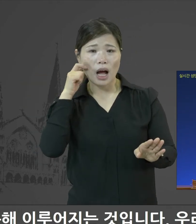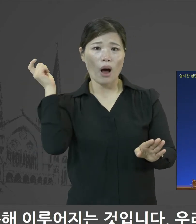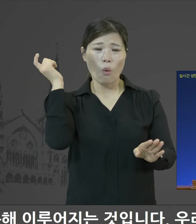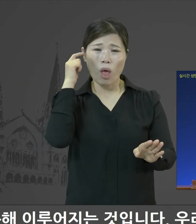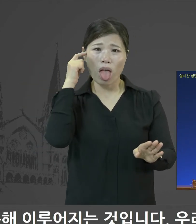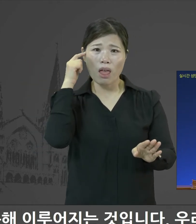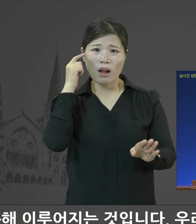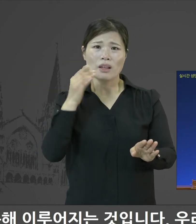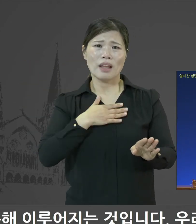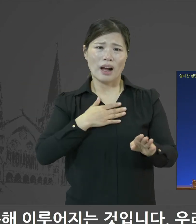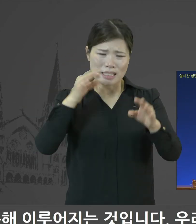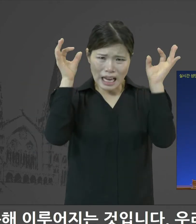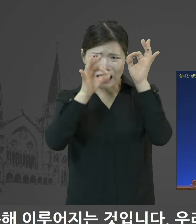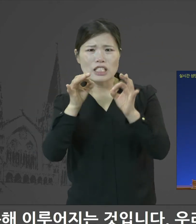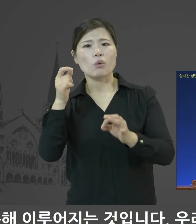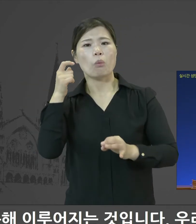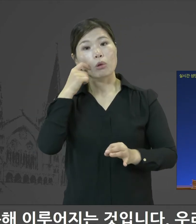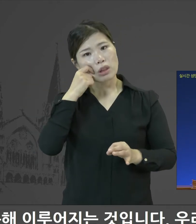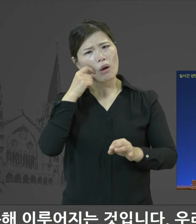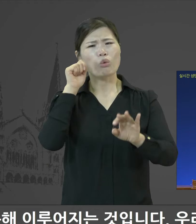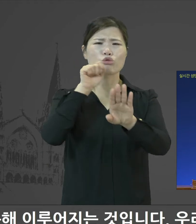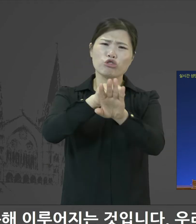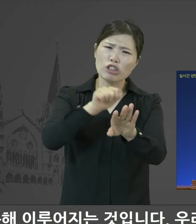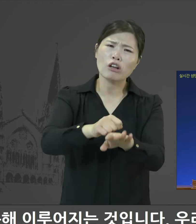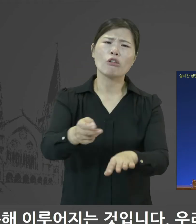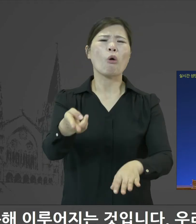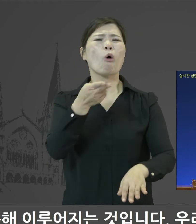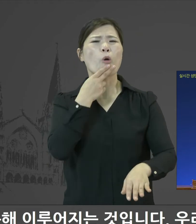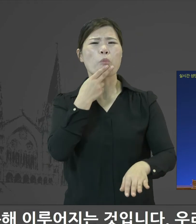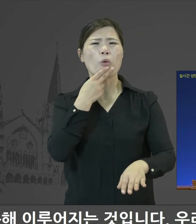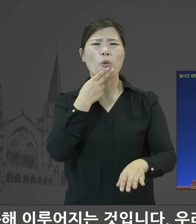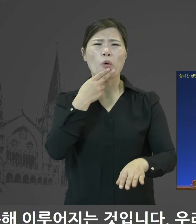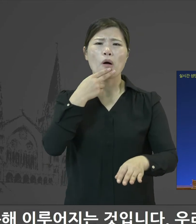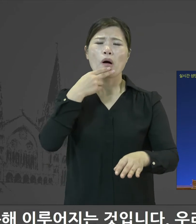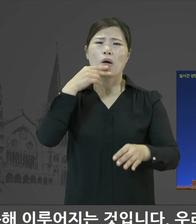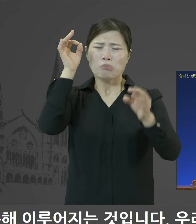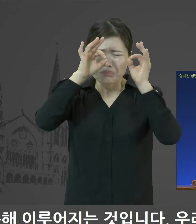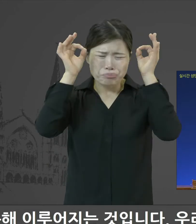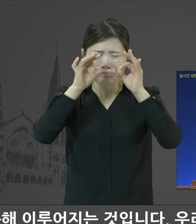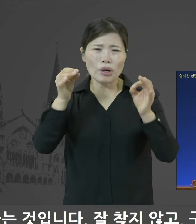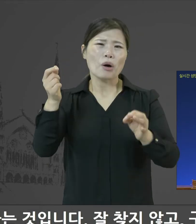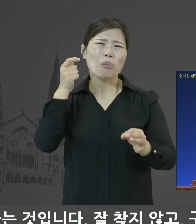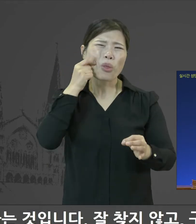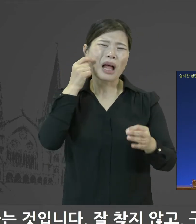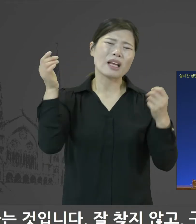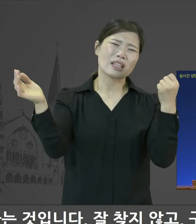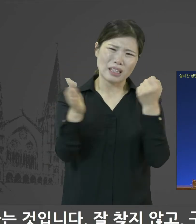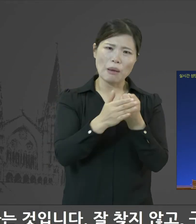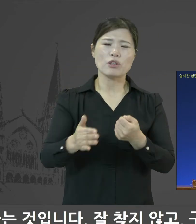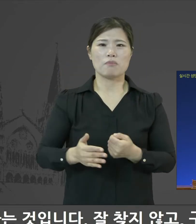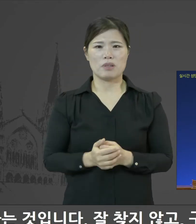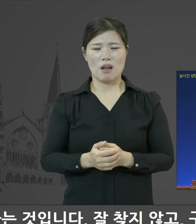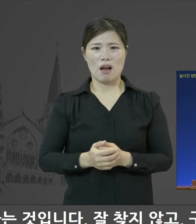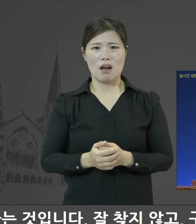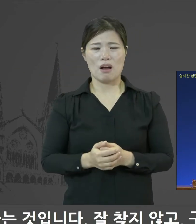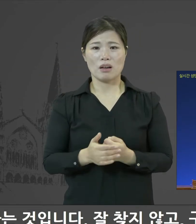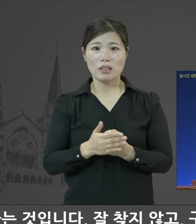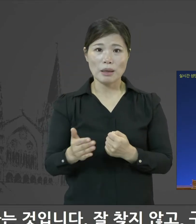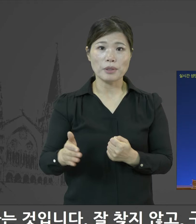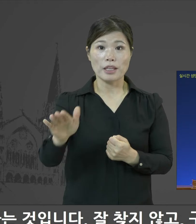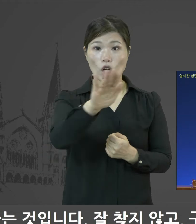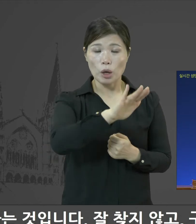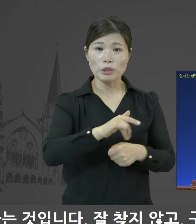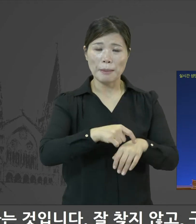잘 두드리지도 않기 때문이죠. 그러기 위해서 우리는 우리 자녀들과 함께 말씀을 우리